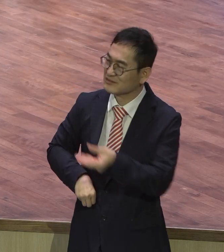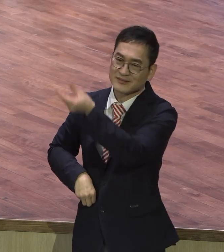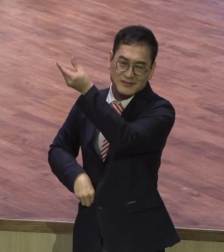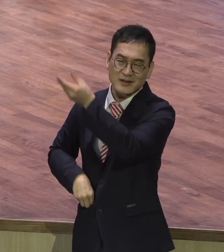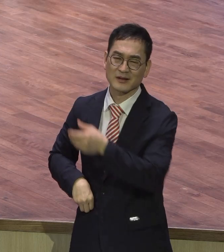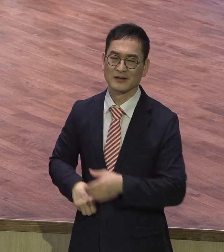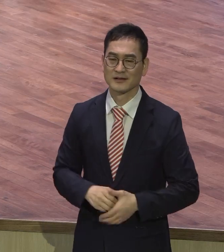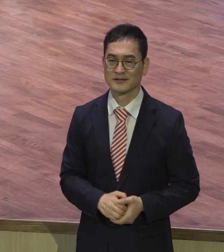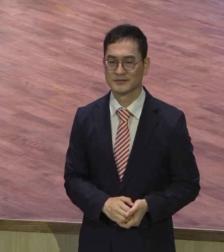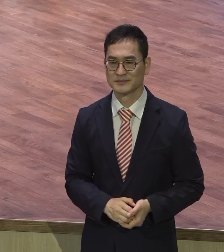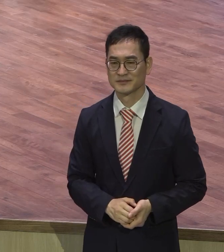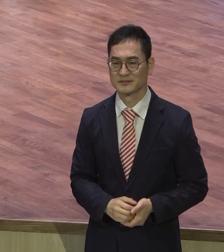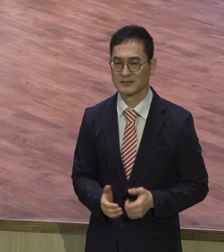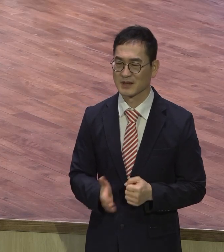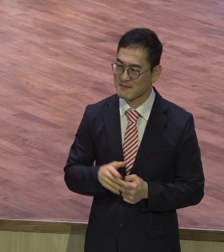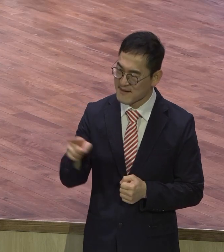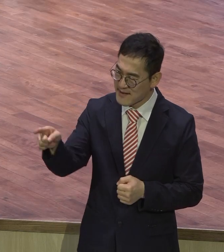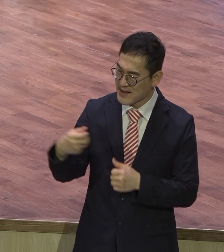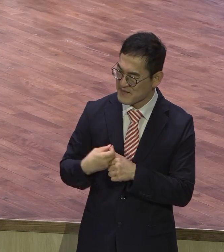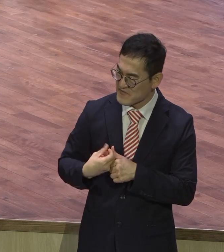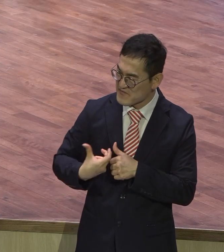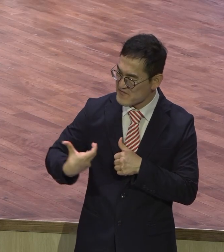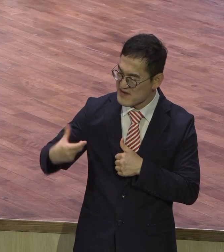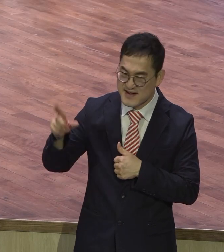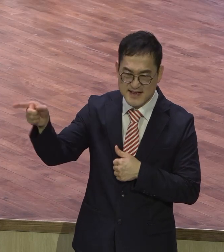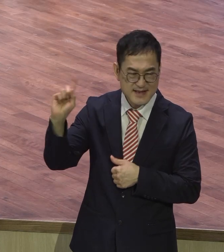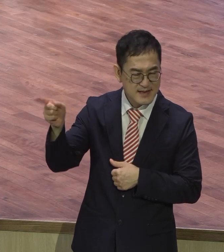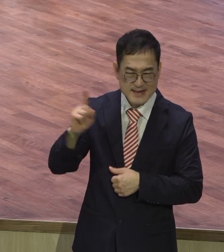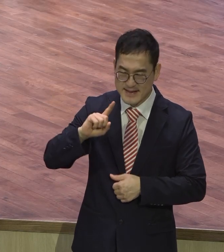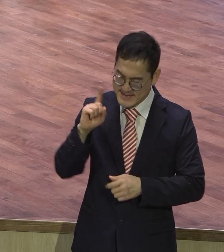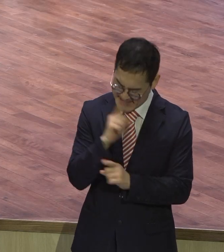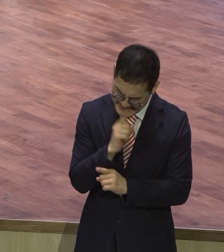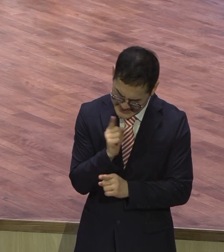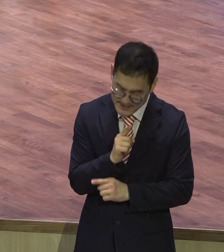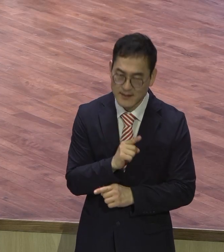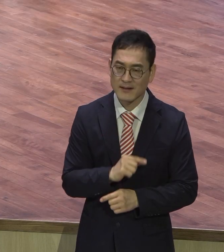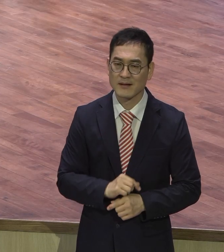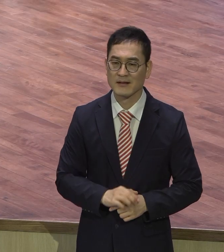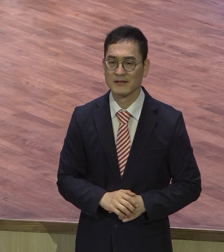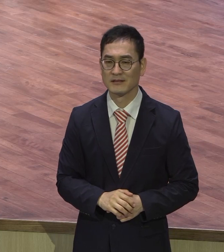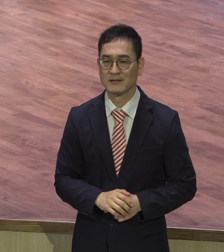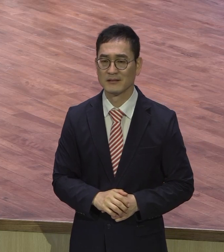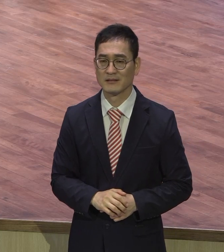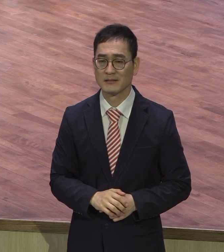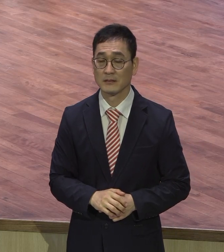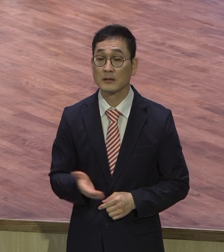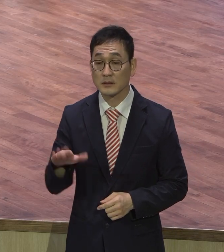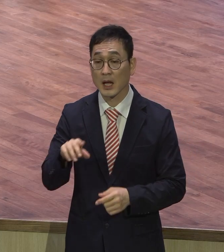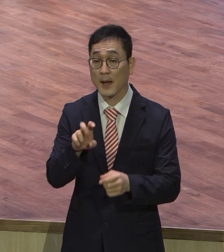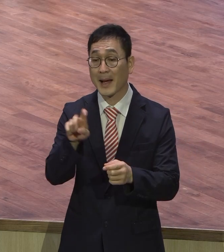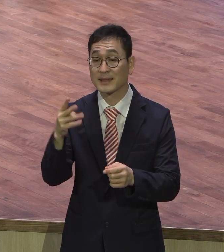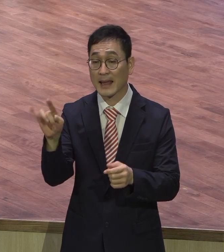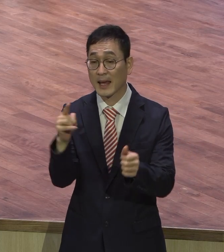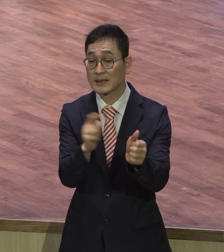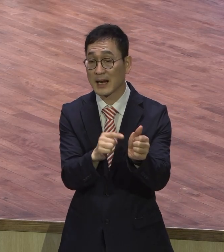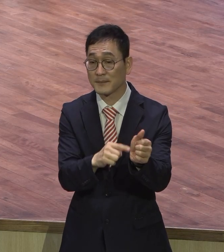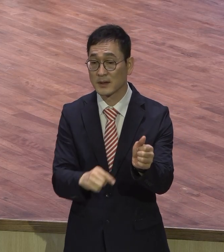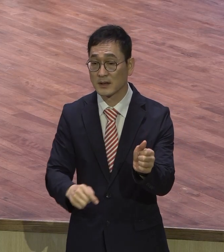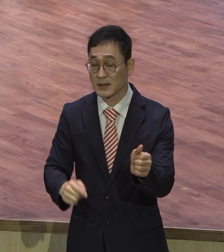미워하는 정오의 대상이었습니다. 이런 마태를 전 국민이 다